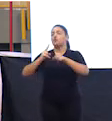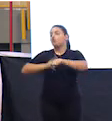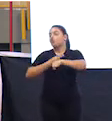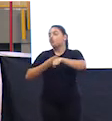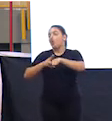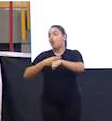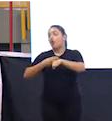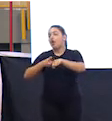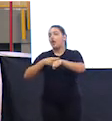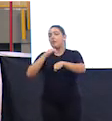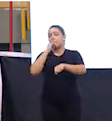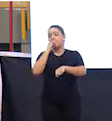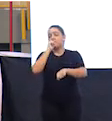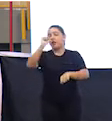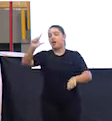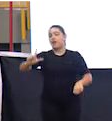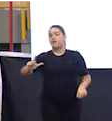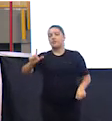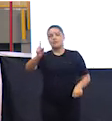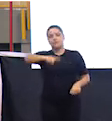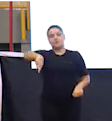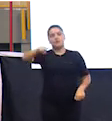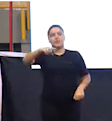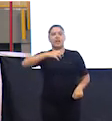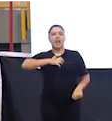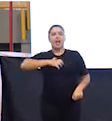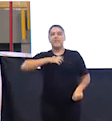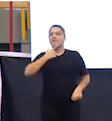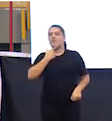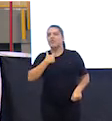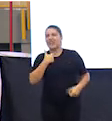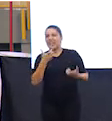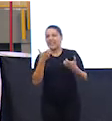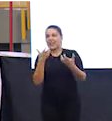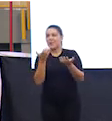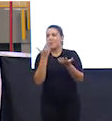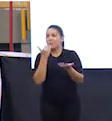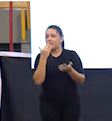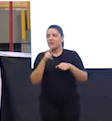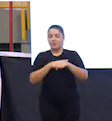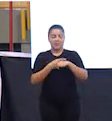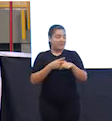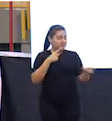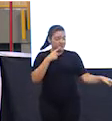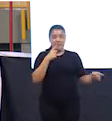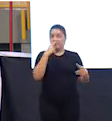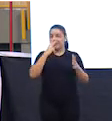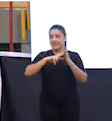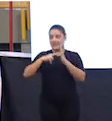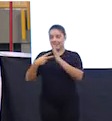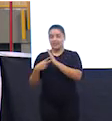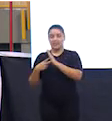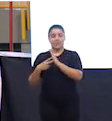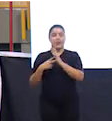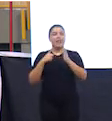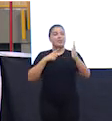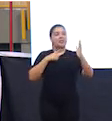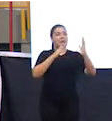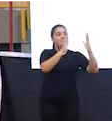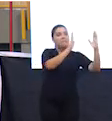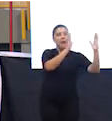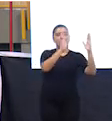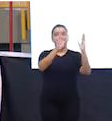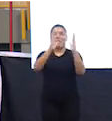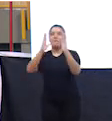botei a barra de chocolate azul, para ninguém ficar com vontade de comer. Então, eu botei uma barra de chocolate, dividi em 5 tabletes. Aí,